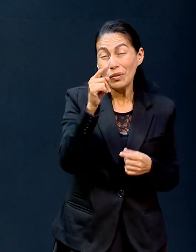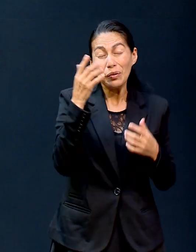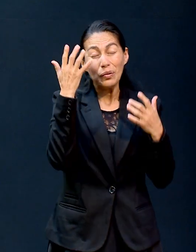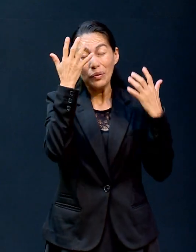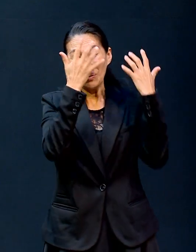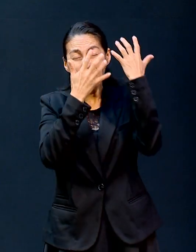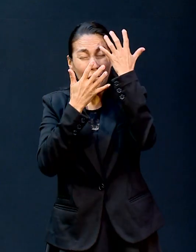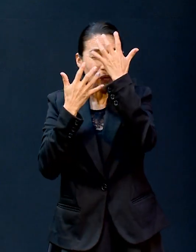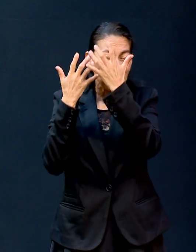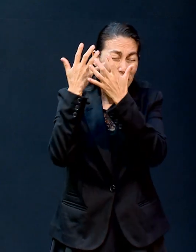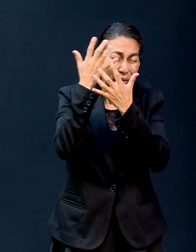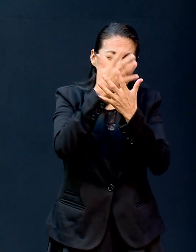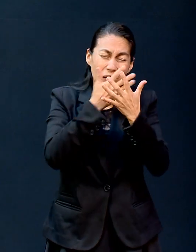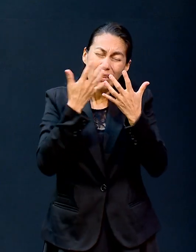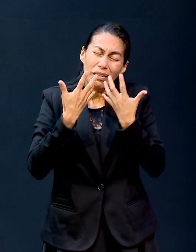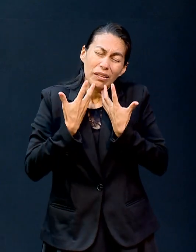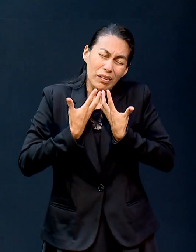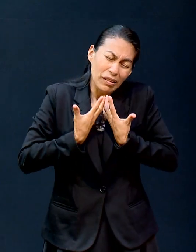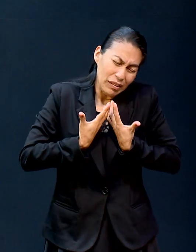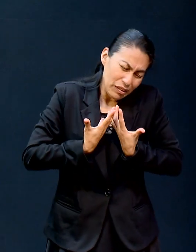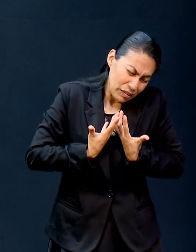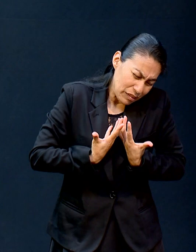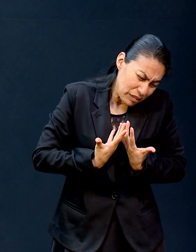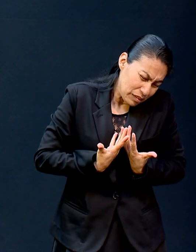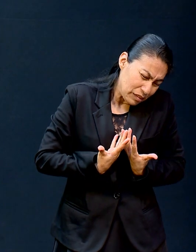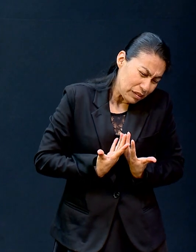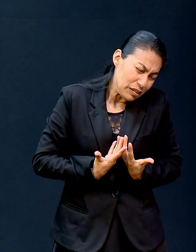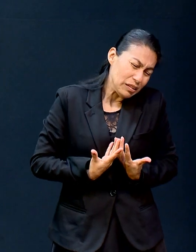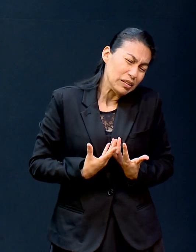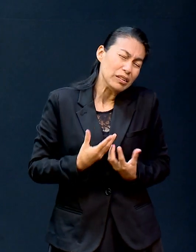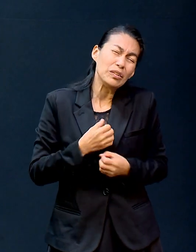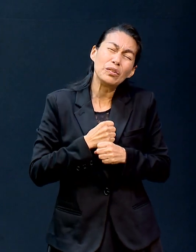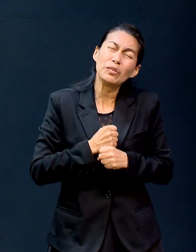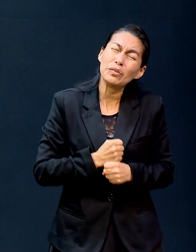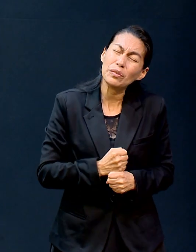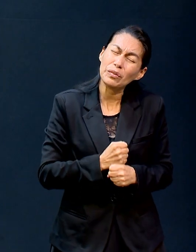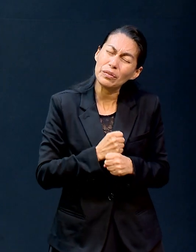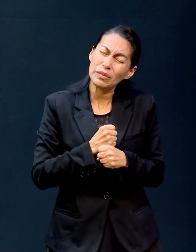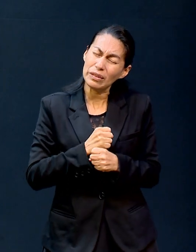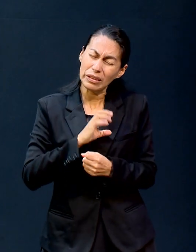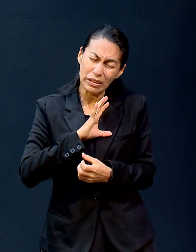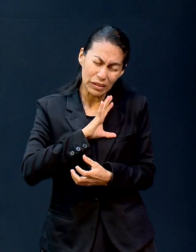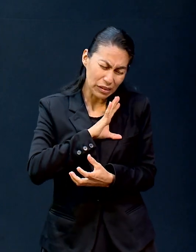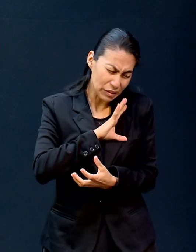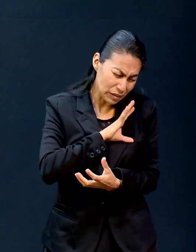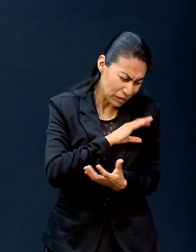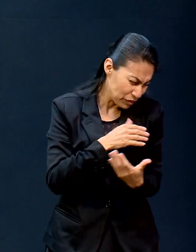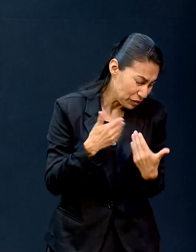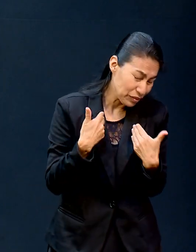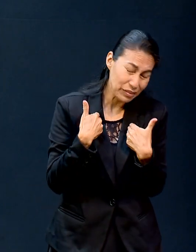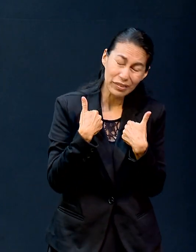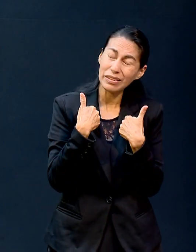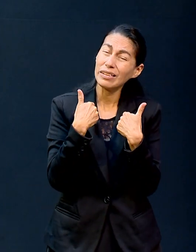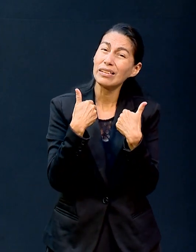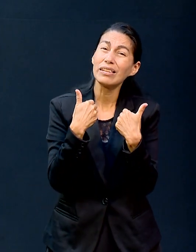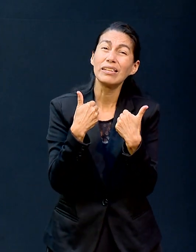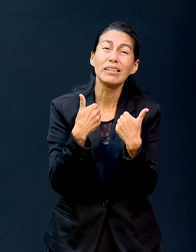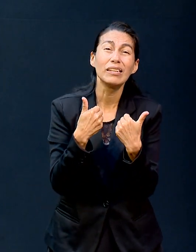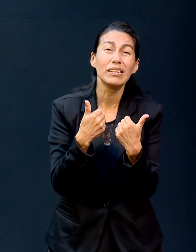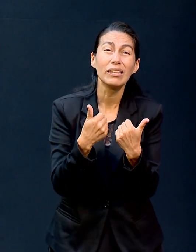hayas algo mucho mucho mejor te